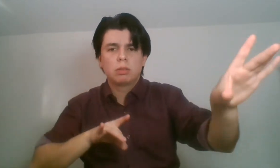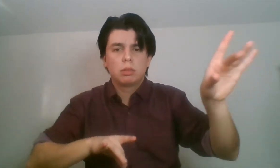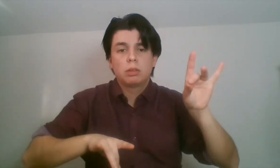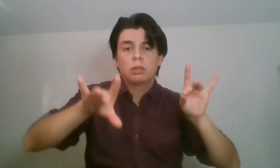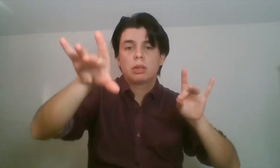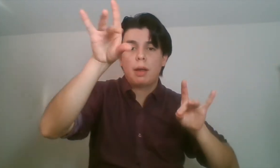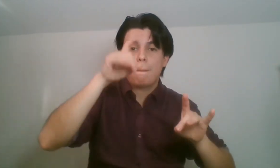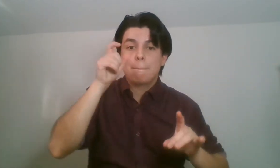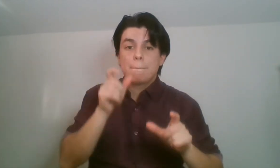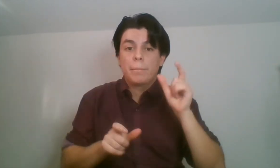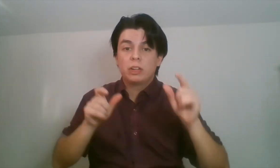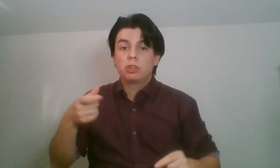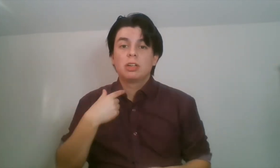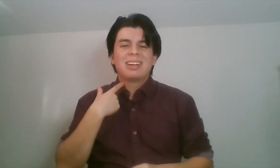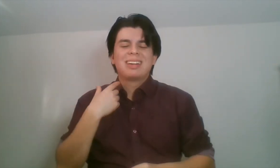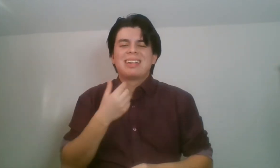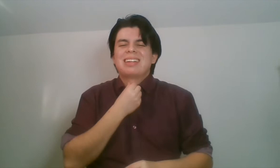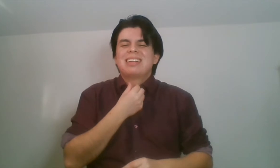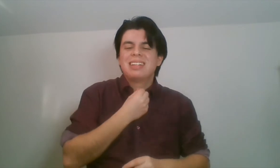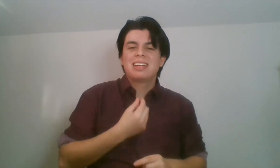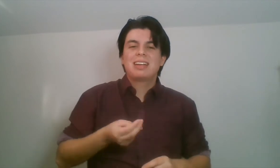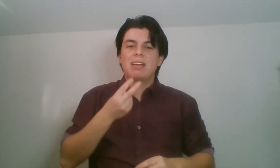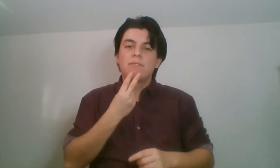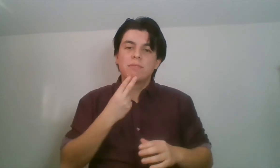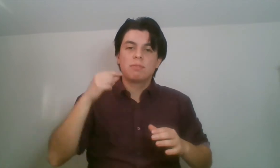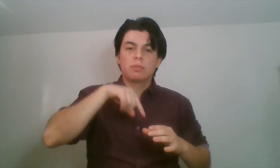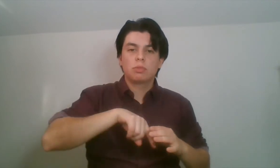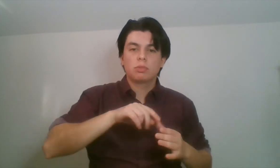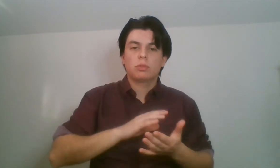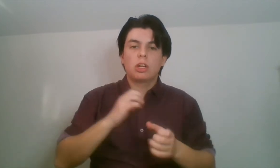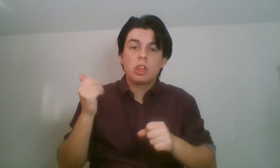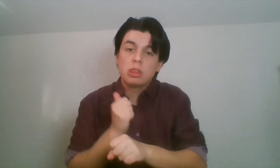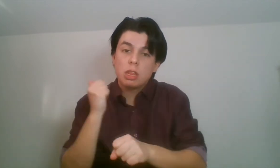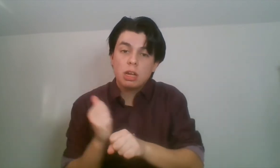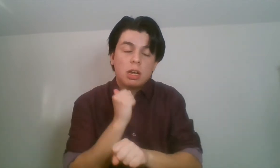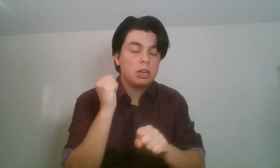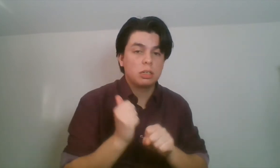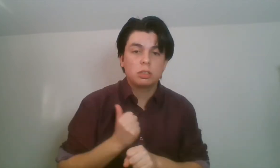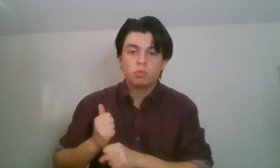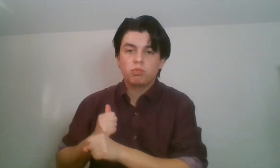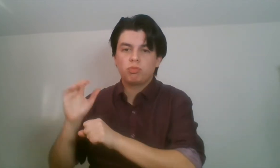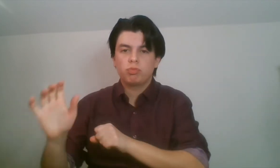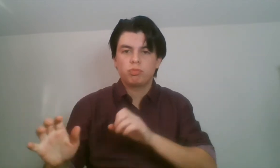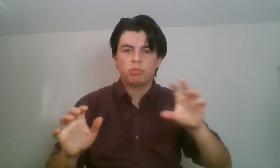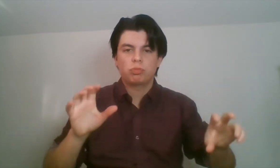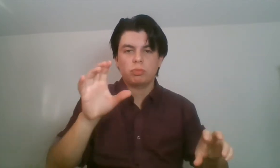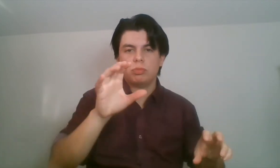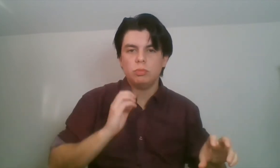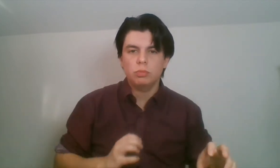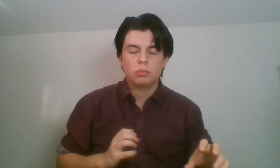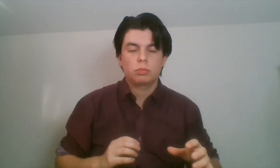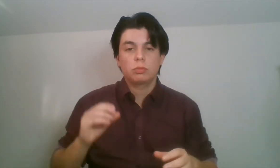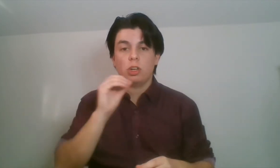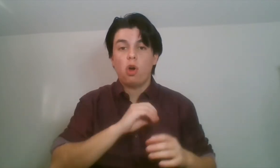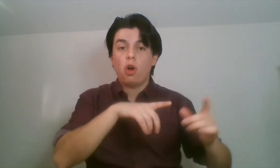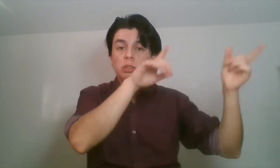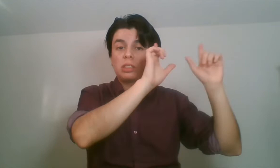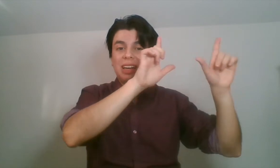personajes que quisieran habitarlo, ya sea con talleres o con galería, como